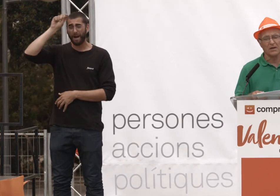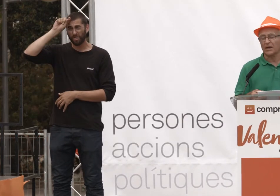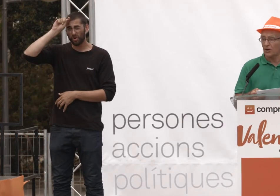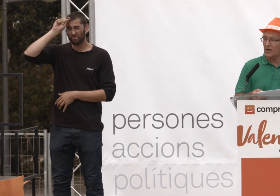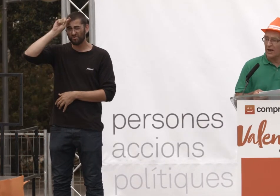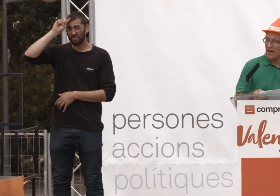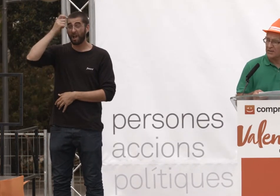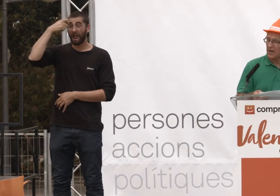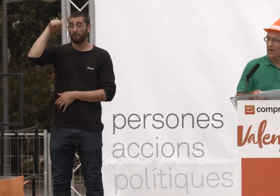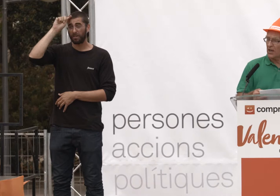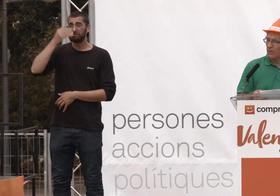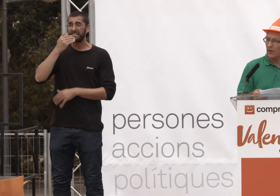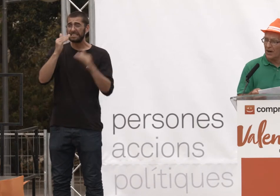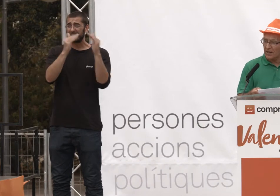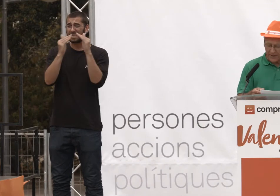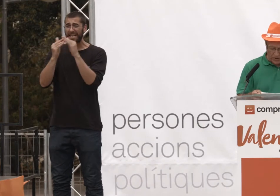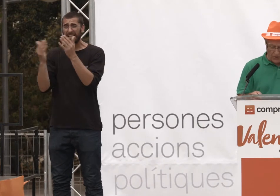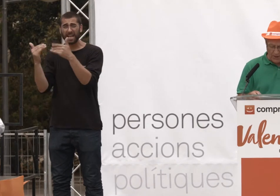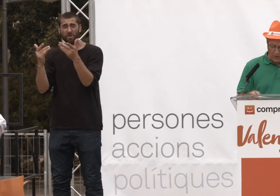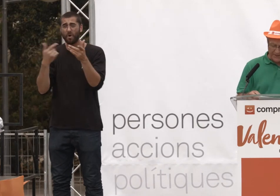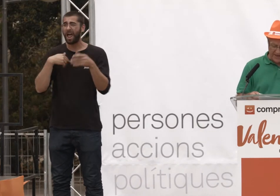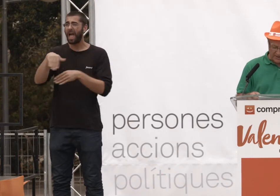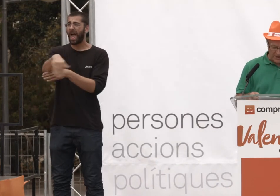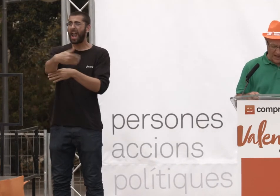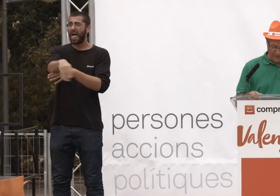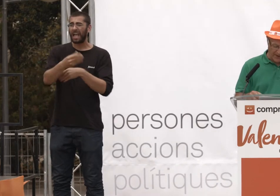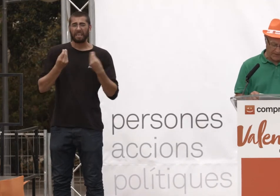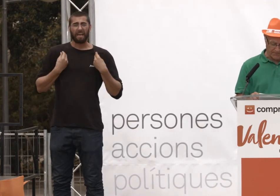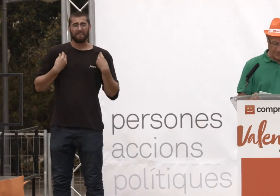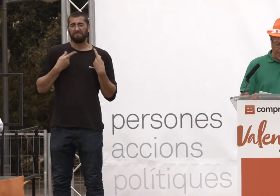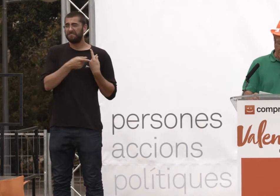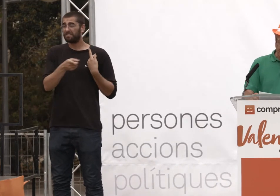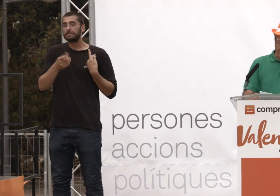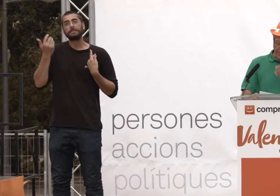persones que no tenen casa i viuen en el carrer com hem començat a fer.